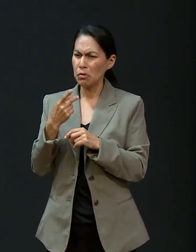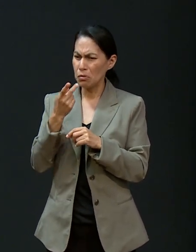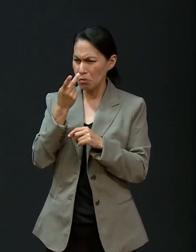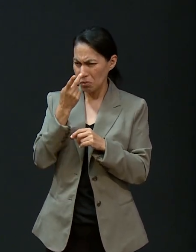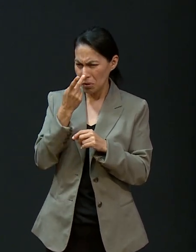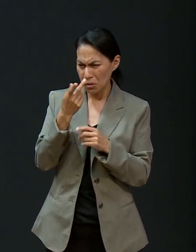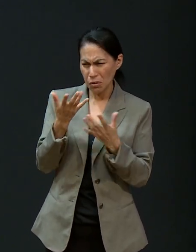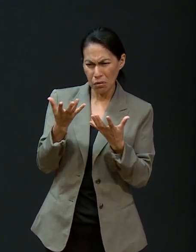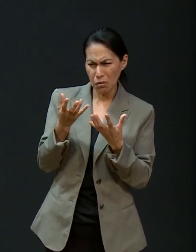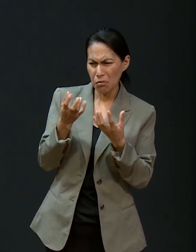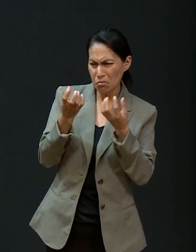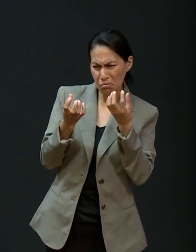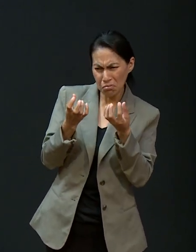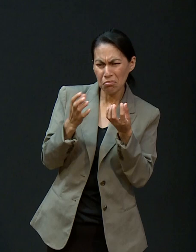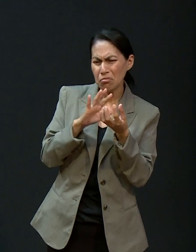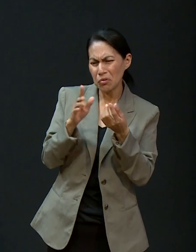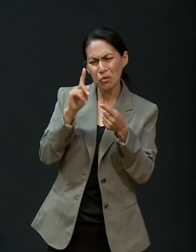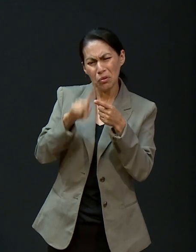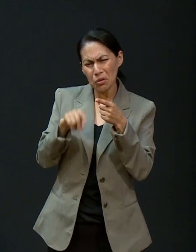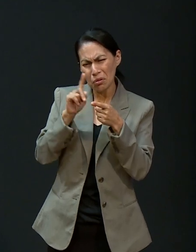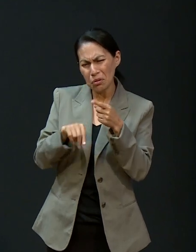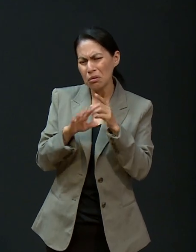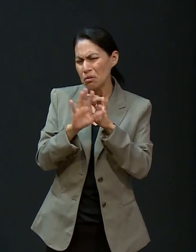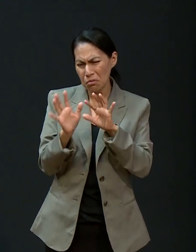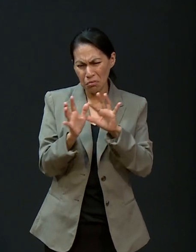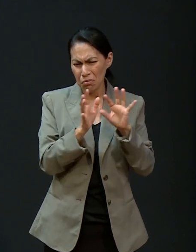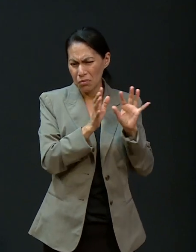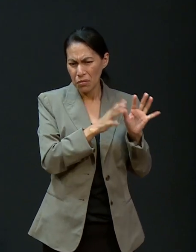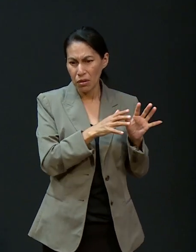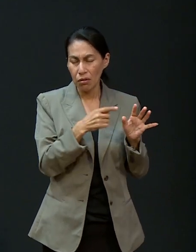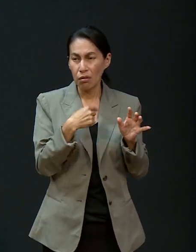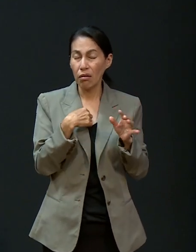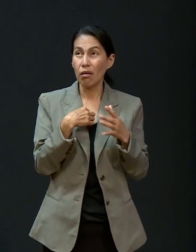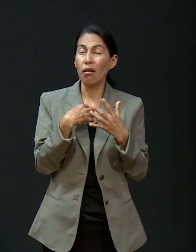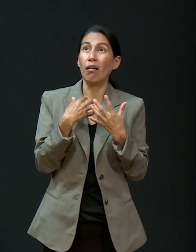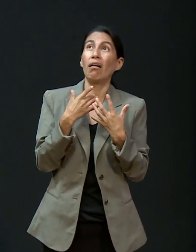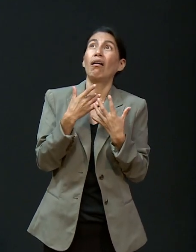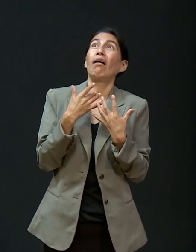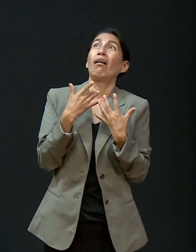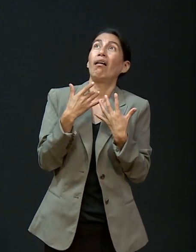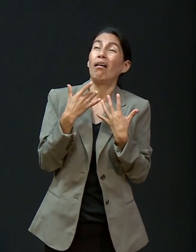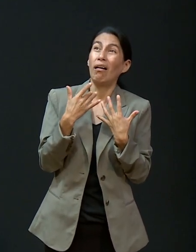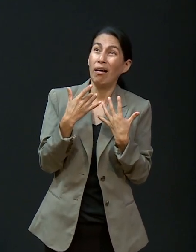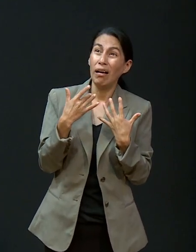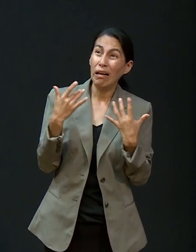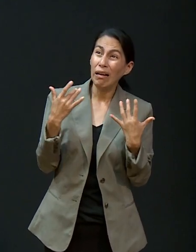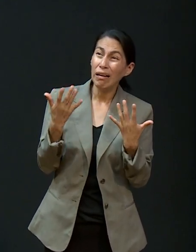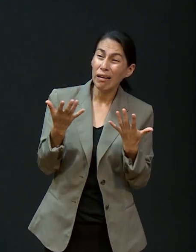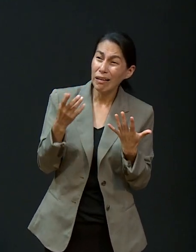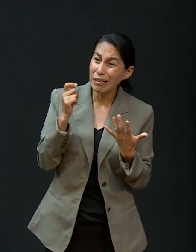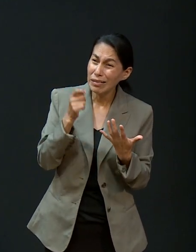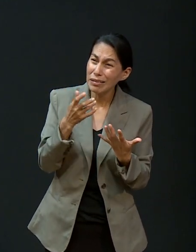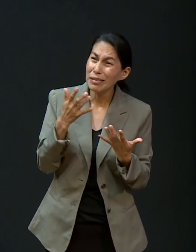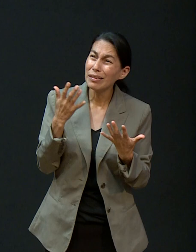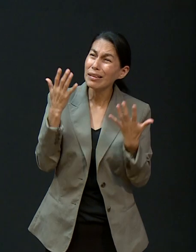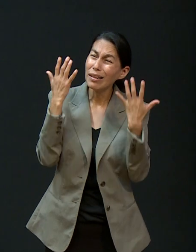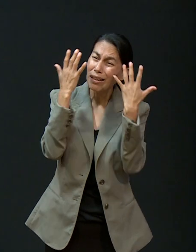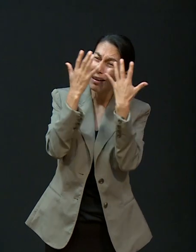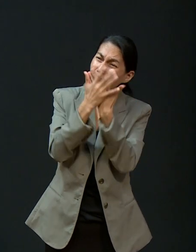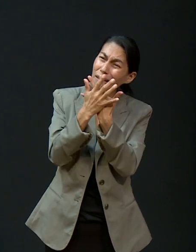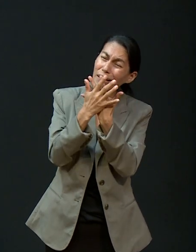retiramos la genitalia de él, y todo se quedará bien, y se quedará con vida, y yo, como si,